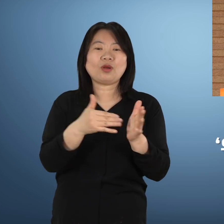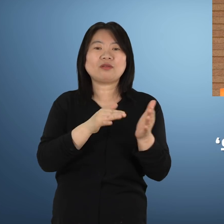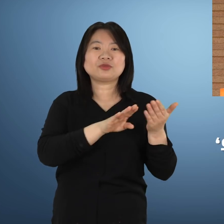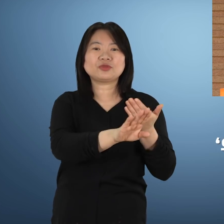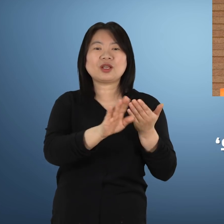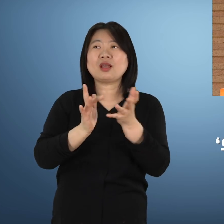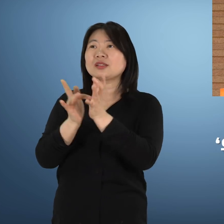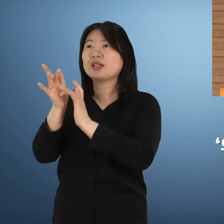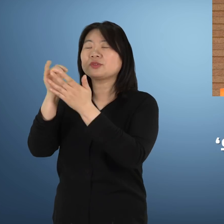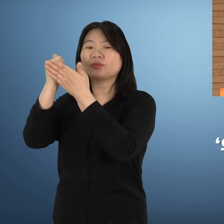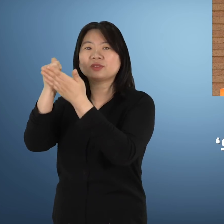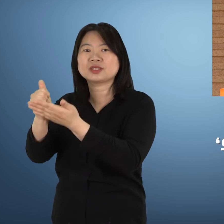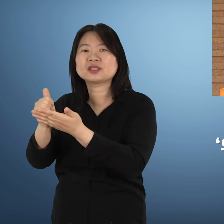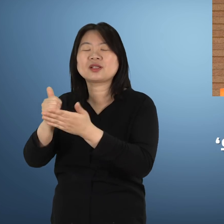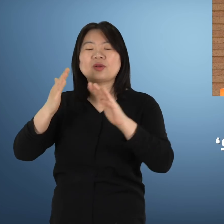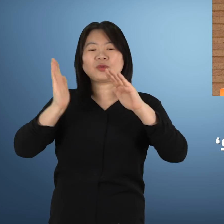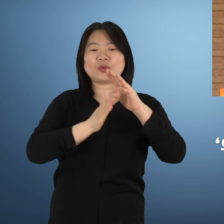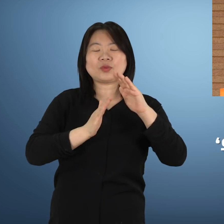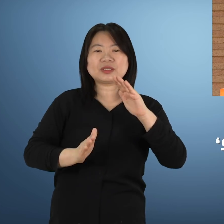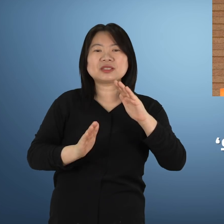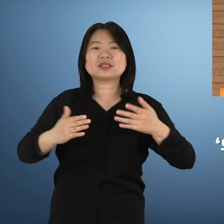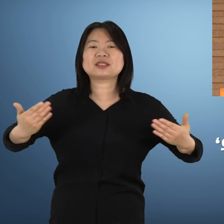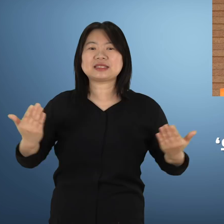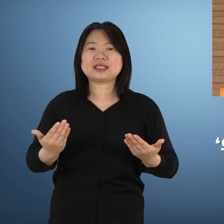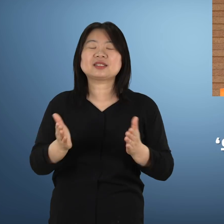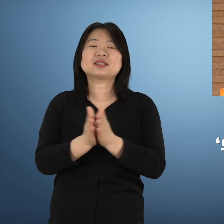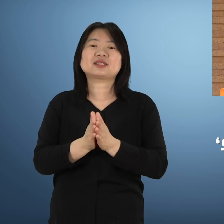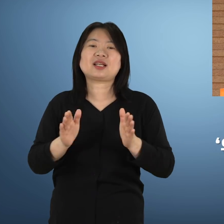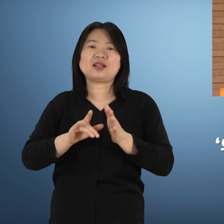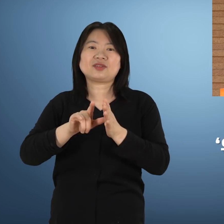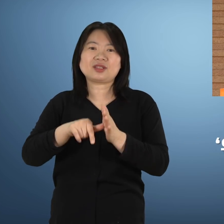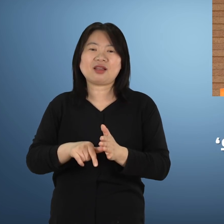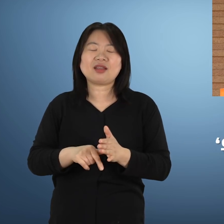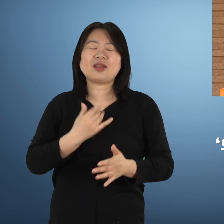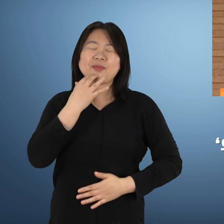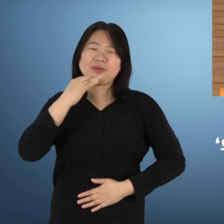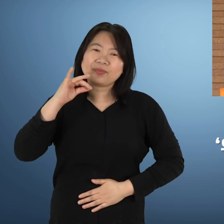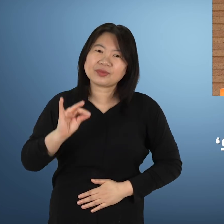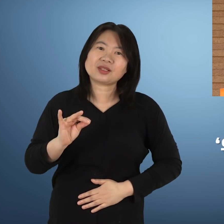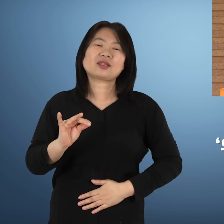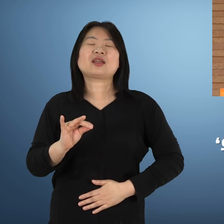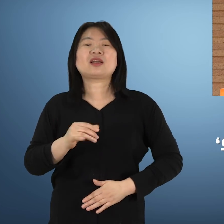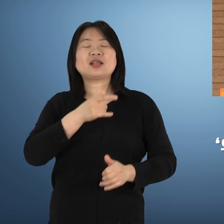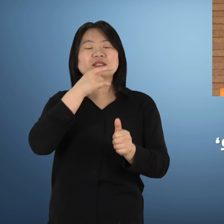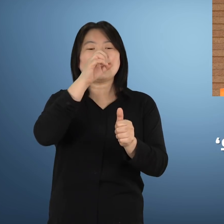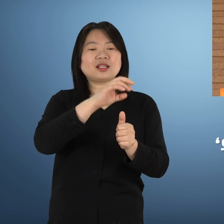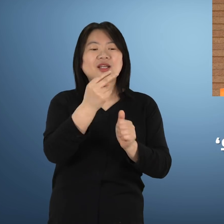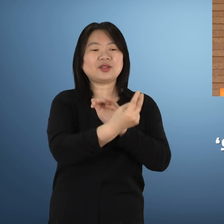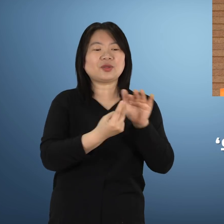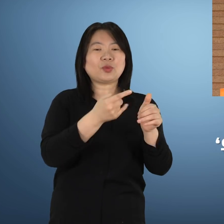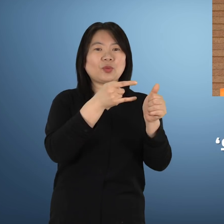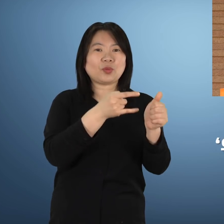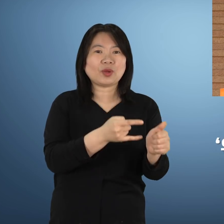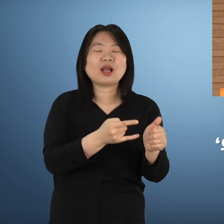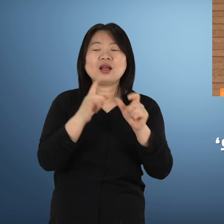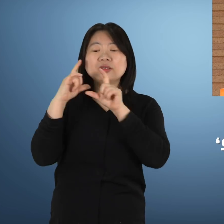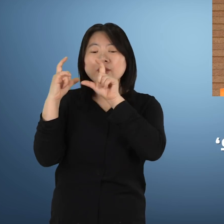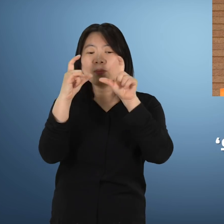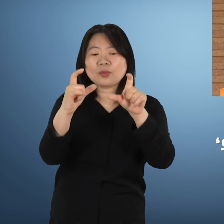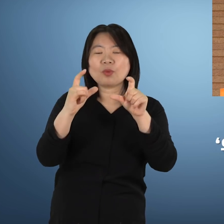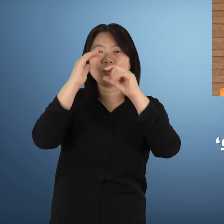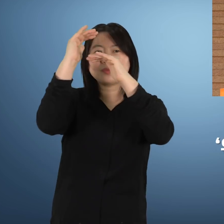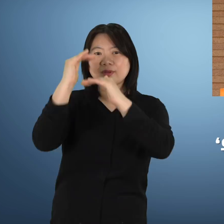또 예수님이 공식적으로 사역을 시작하시는데 역시 세례 요한이